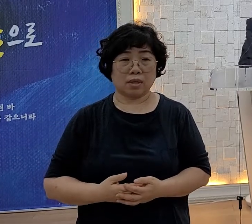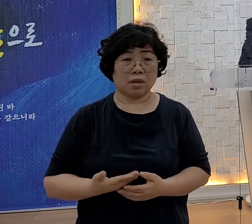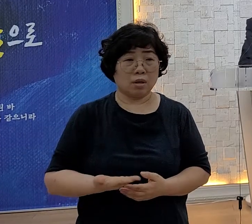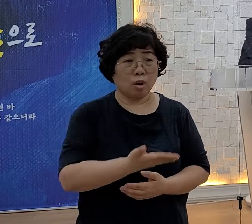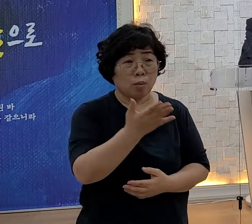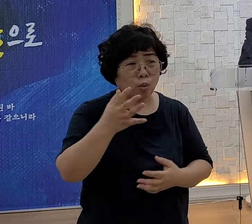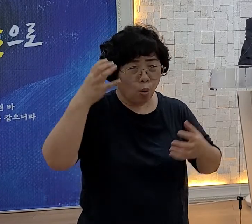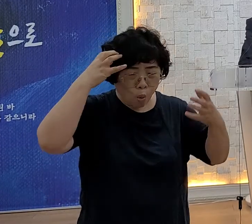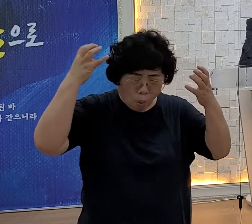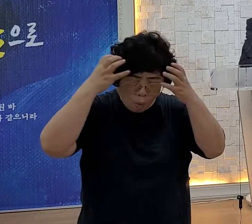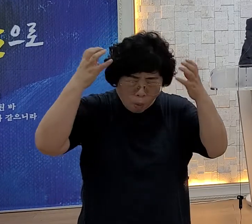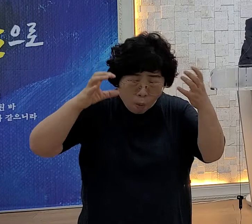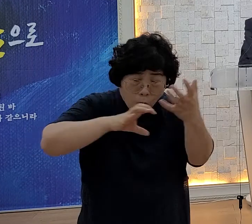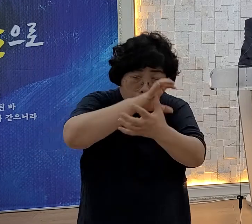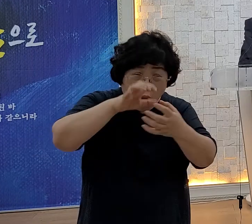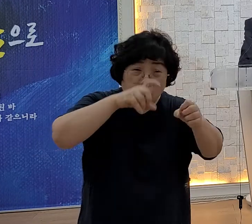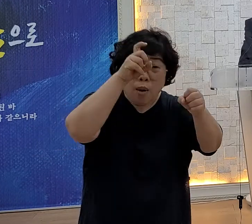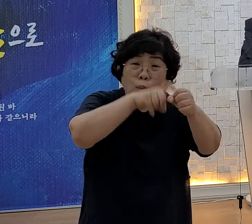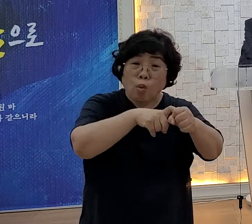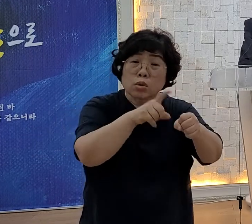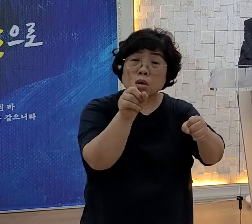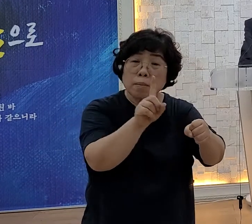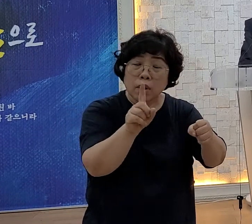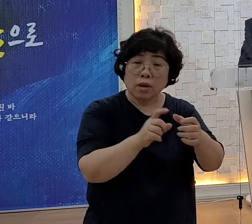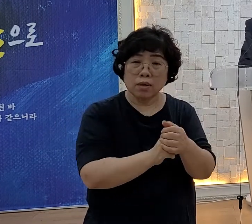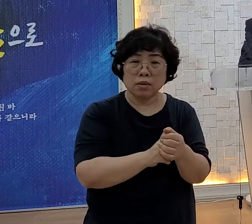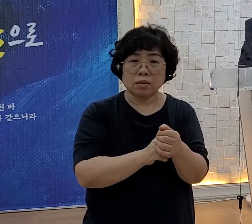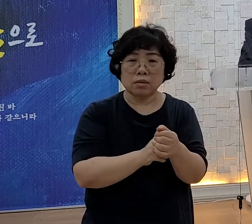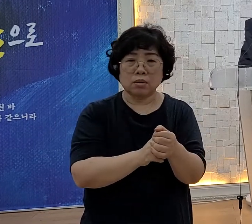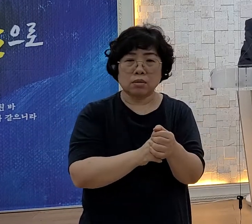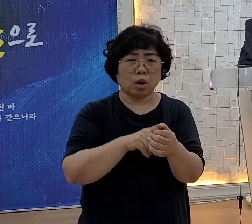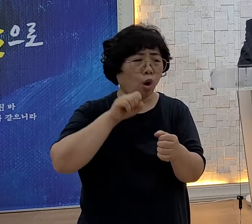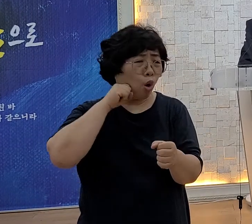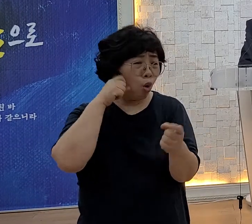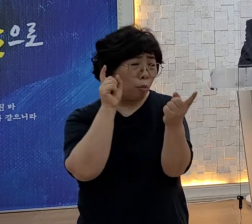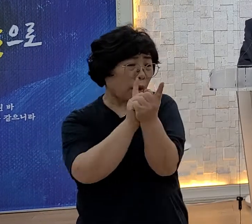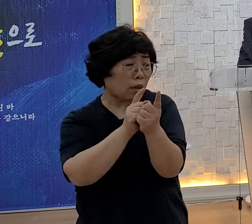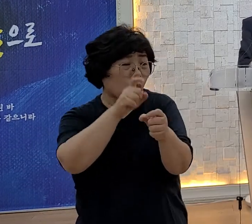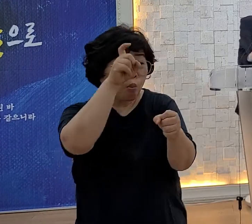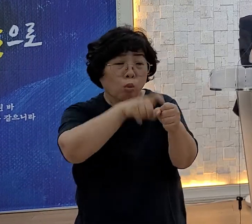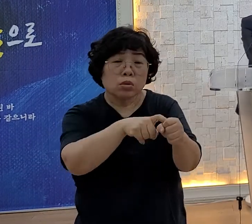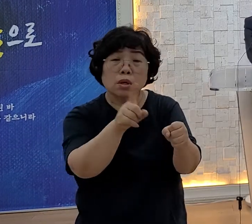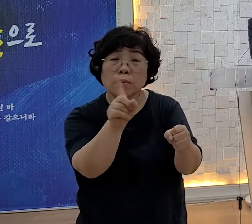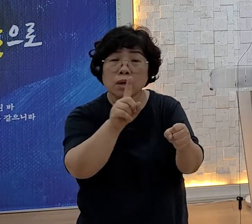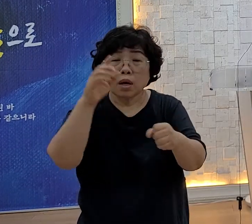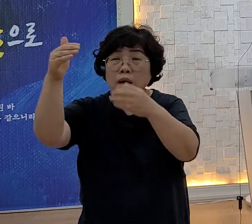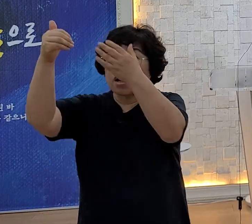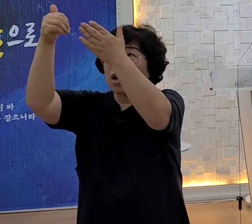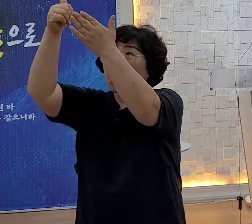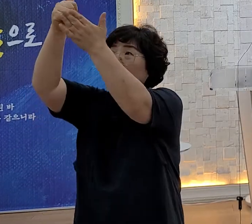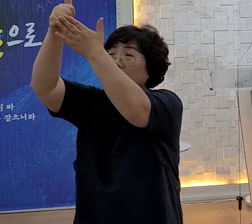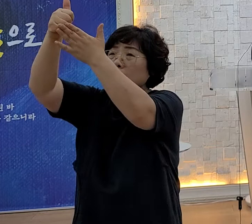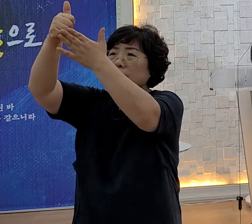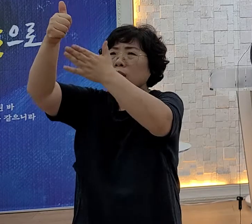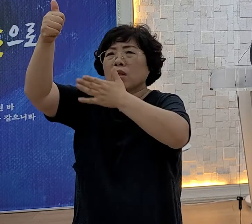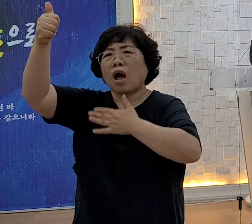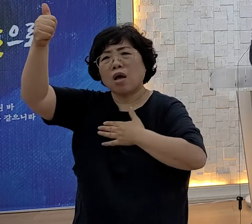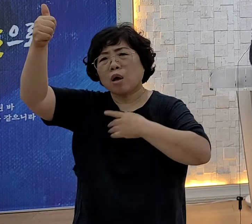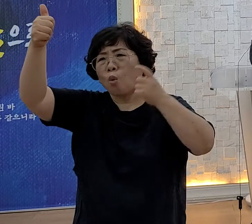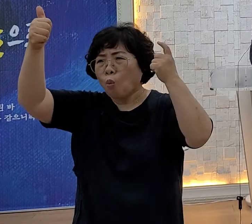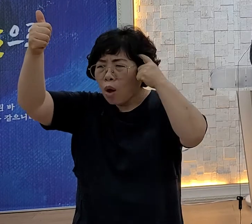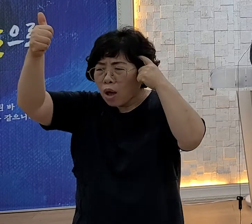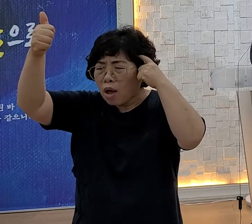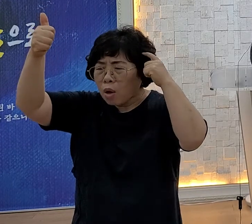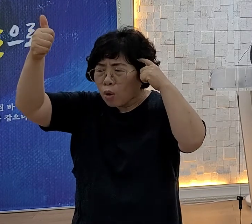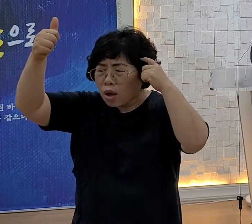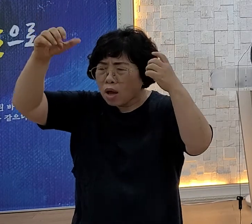목적이 뭡니까? 환난의 목적, 어려움이 오는 목적이 뭐예요? 다시 말하면 하나님께서 왜 우리에게